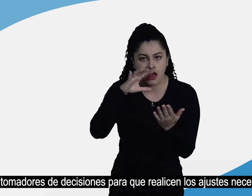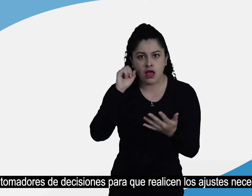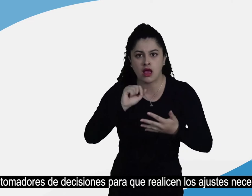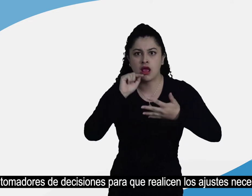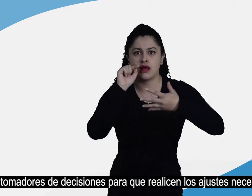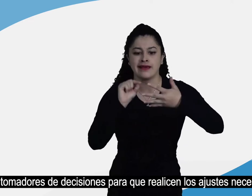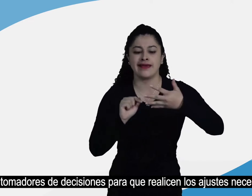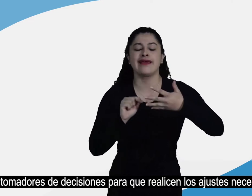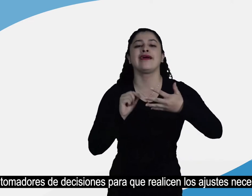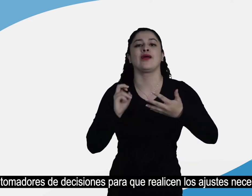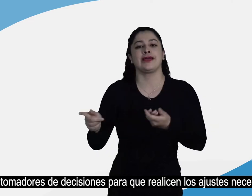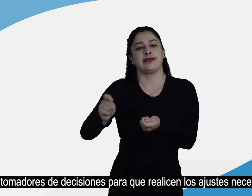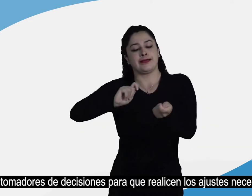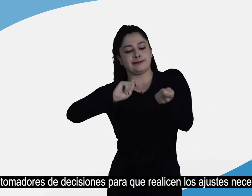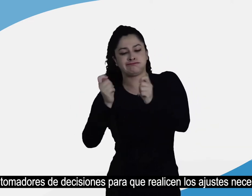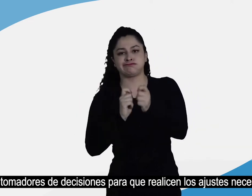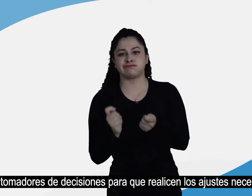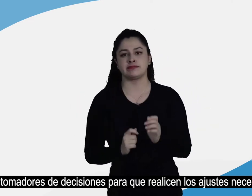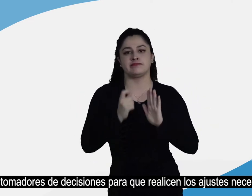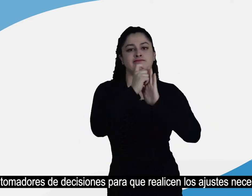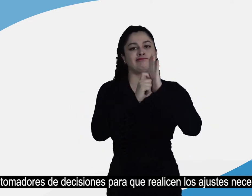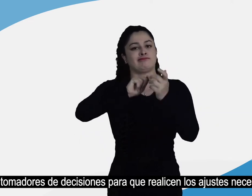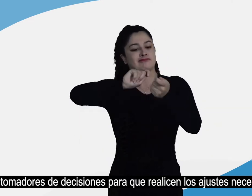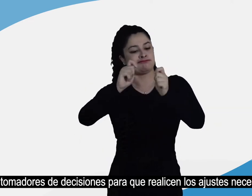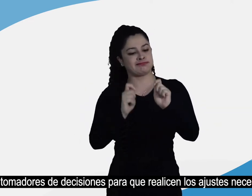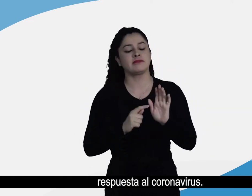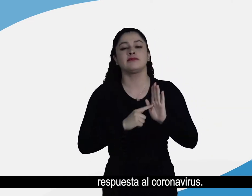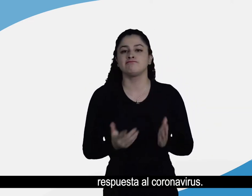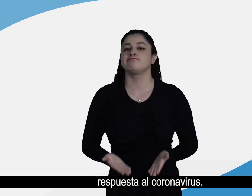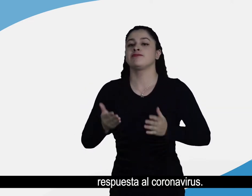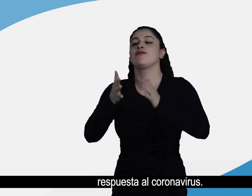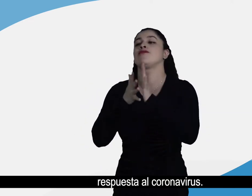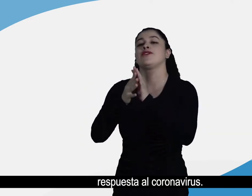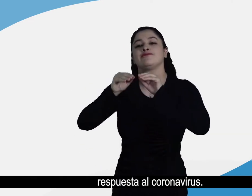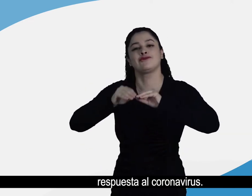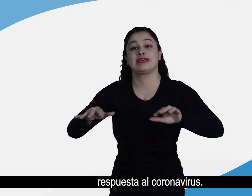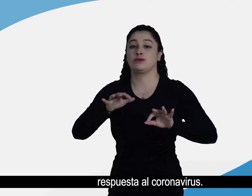para que realicen los ajustes necesarios en la respuesta al coronavirus.